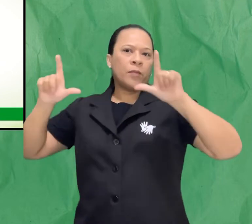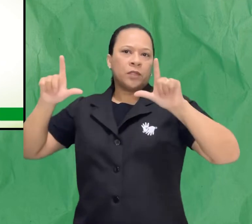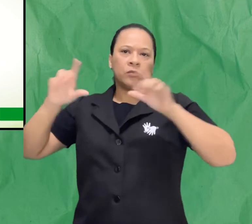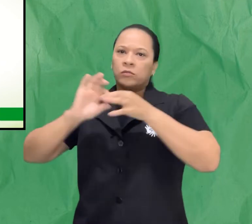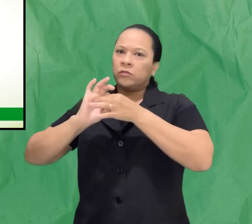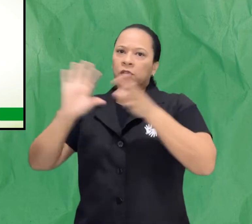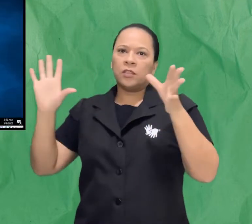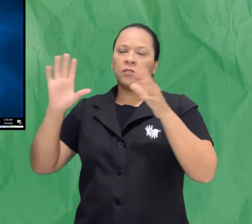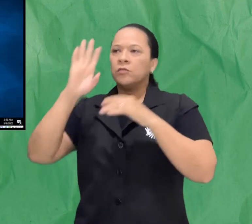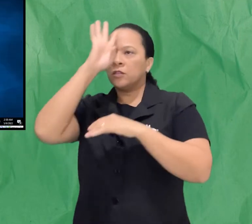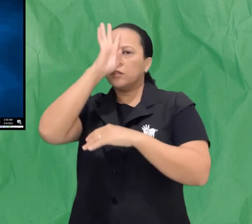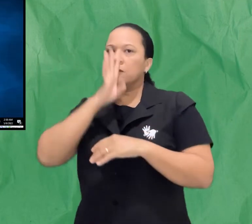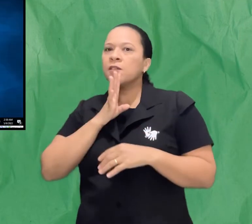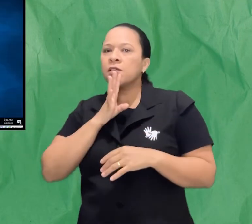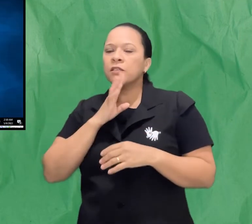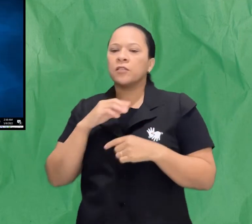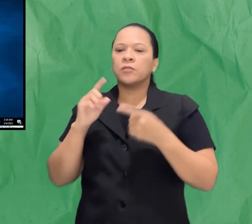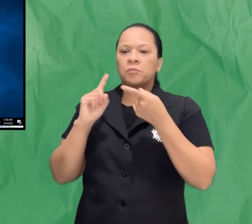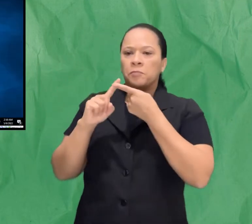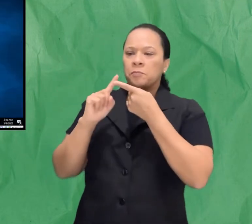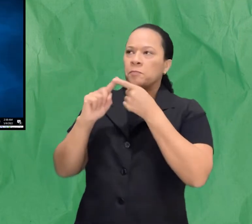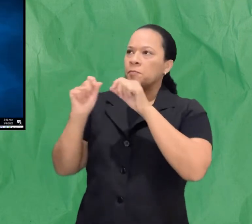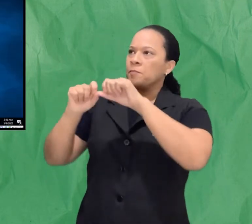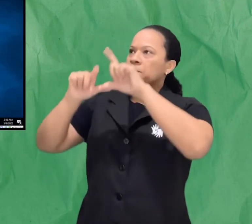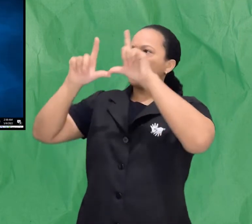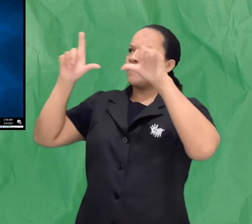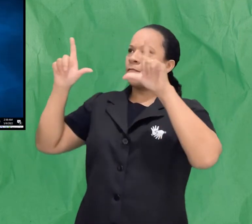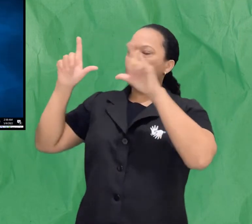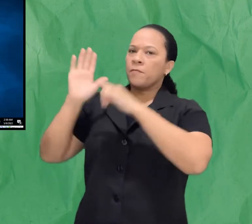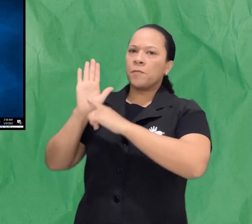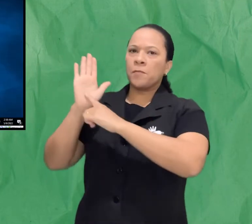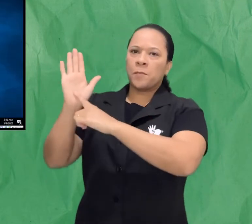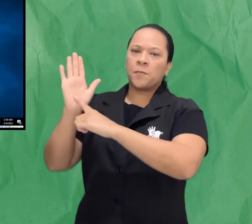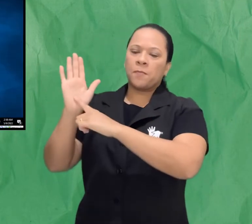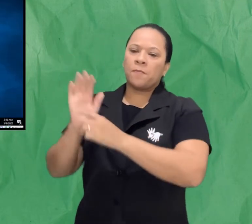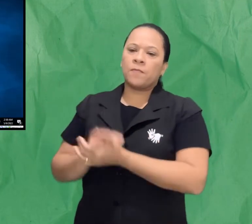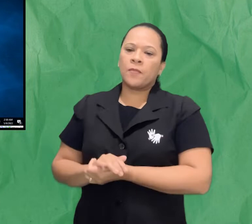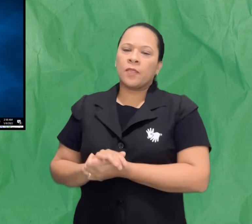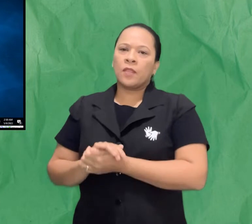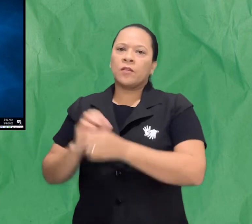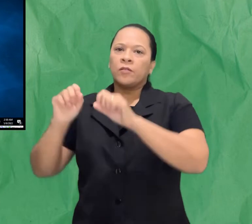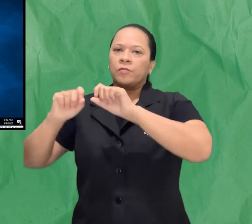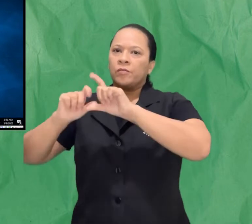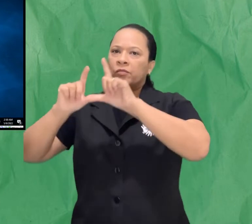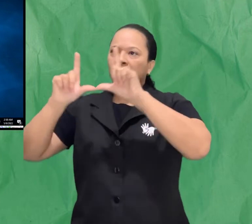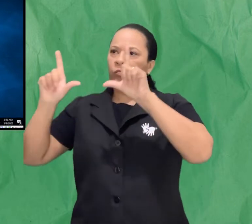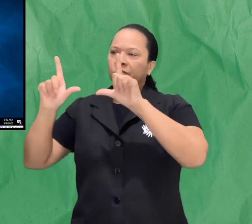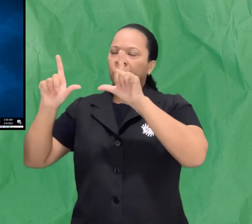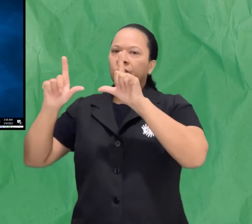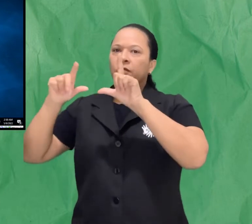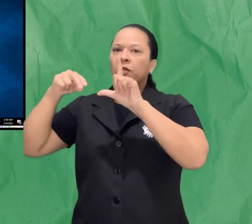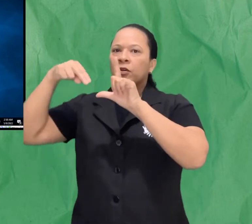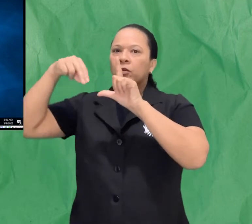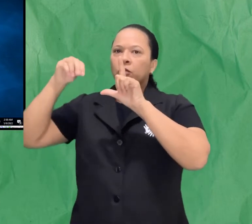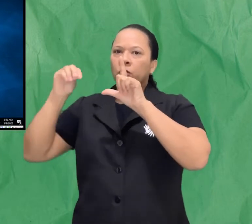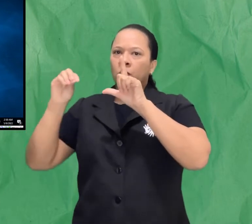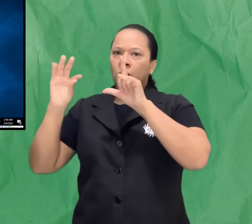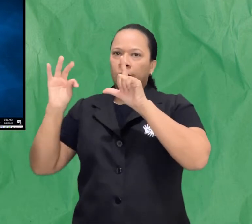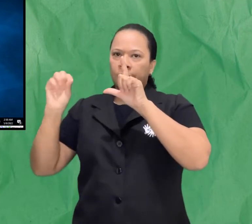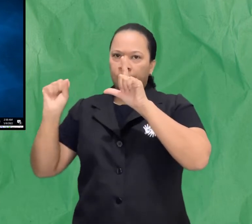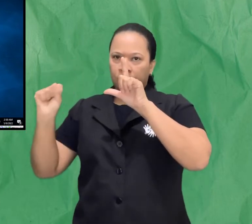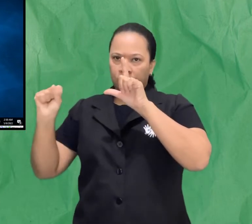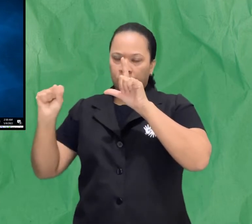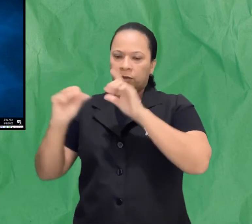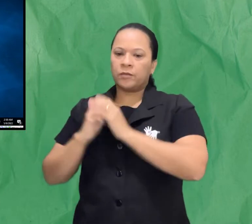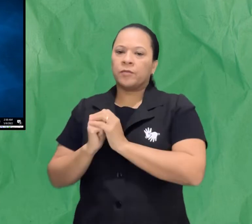Vamos abrir aqui o primeiro editor de texto. Então, vou fechar aqui, abrir o bloco de notas, aqui no Windows, aqui bloco de